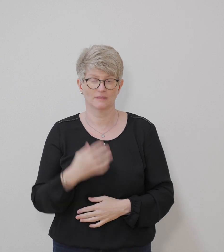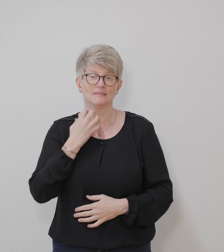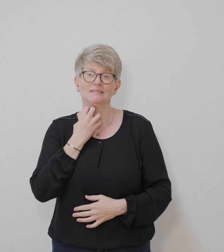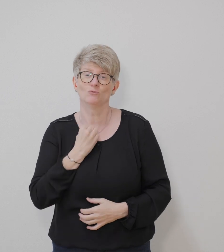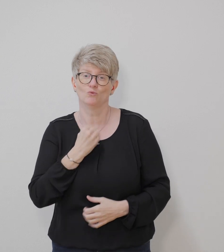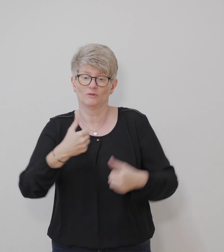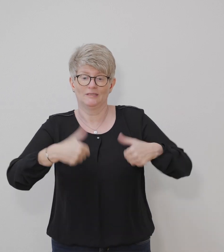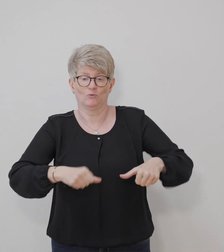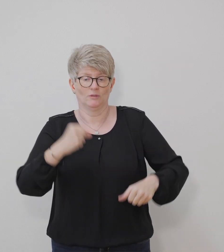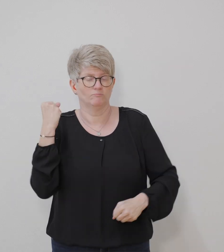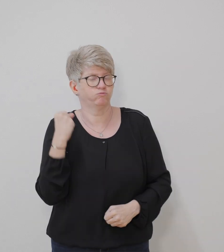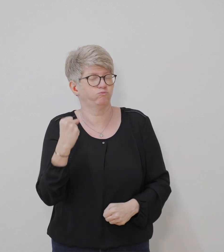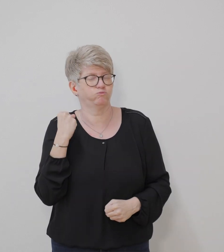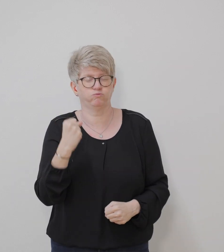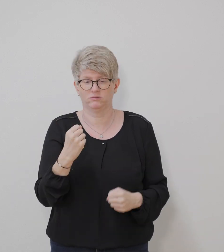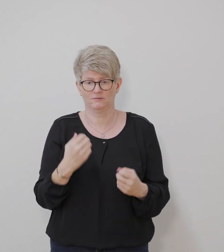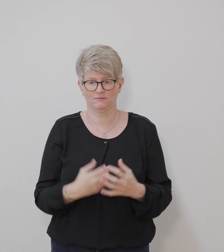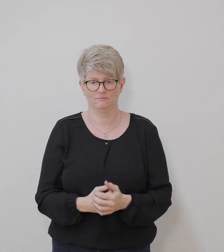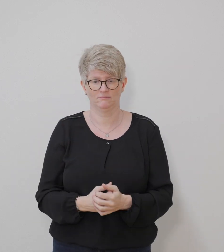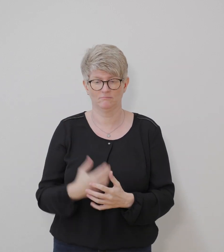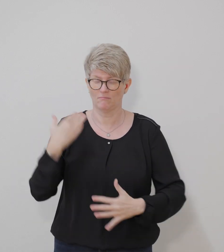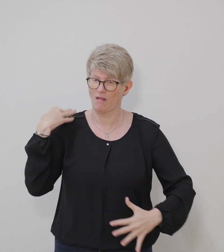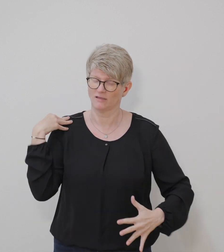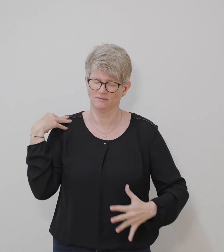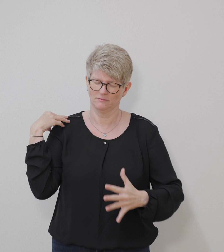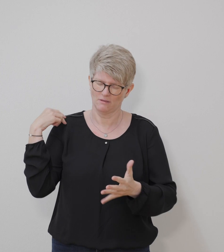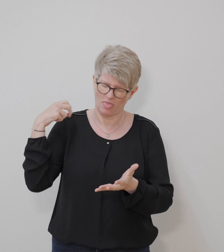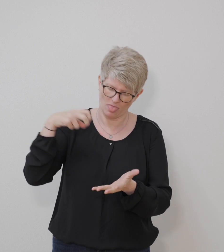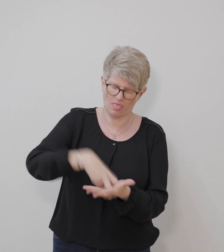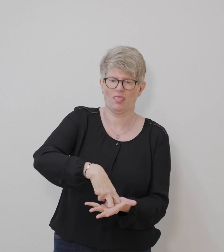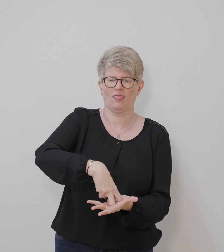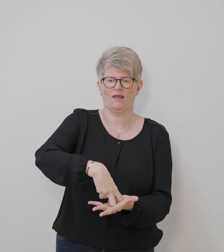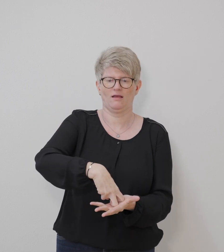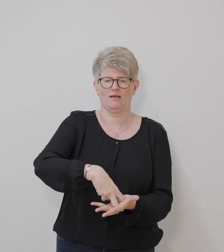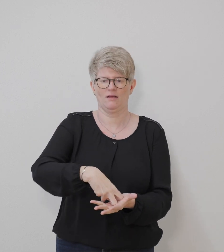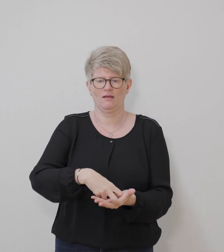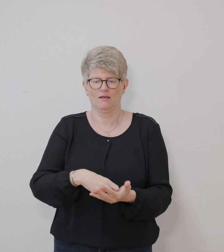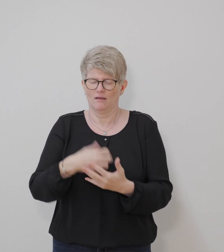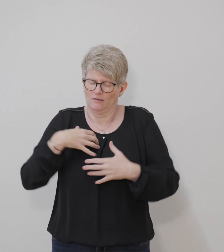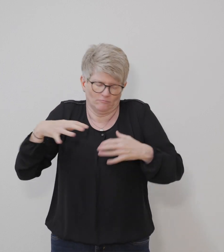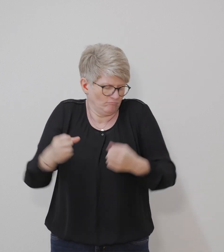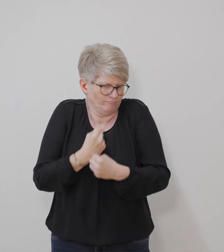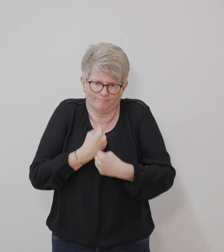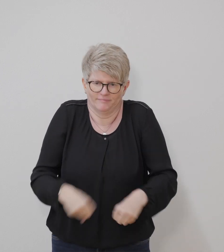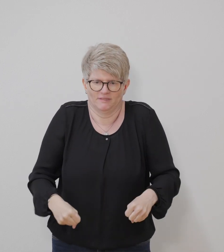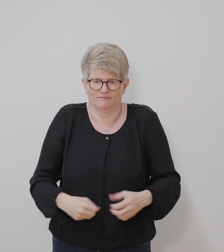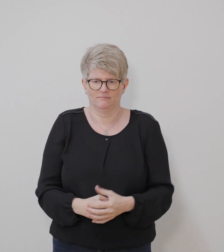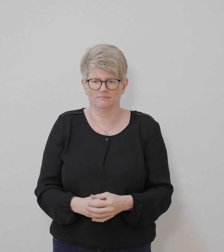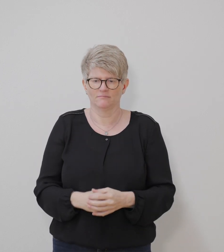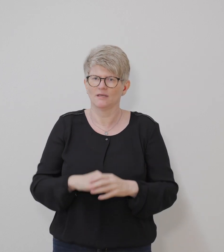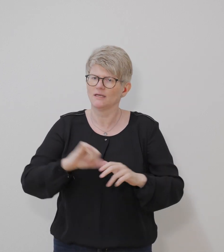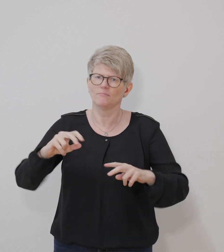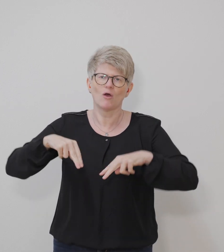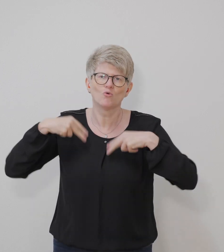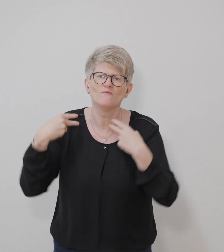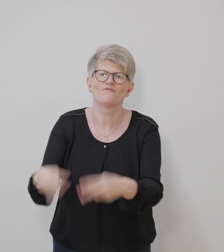schwer, wie eine Last, die mich in die Knie zwingt. Ich kann es nicht mehr ertragen. Ich